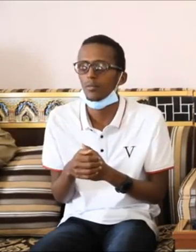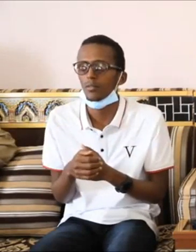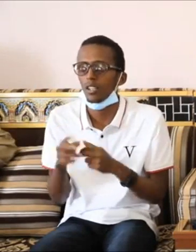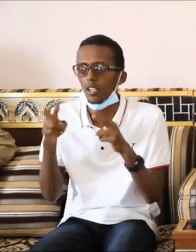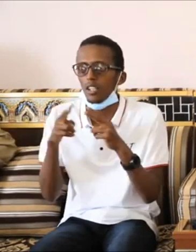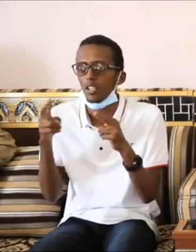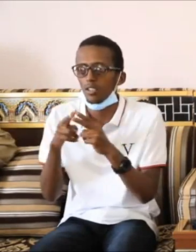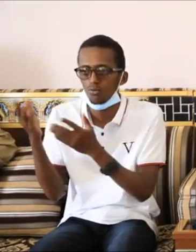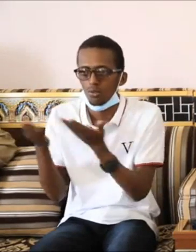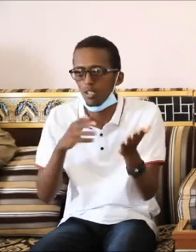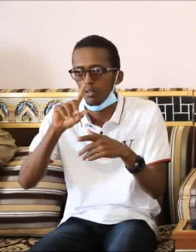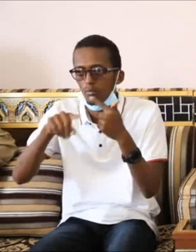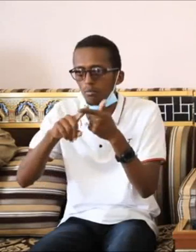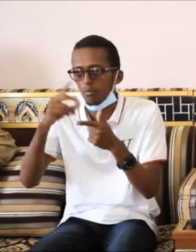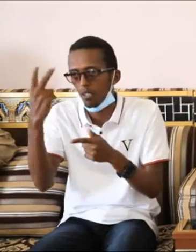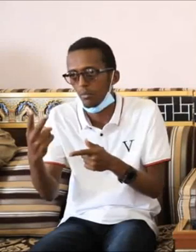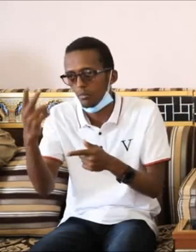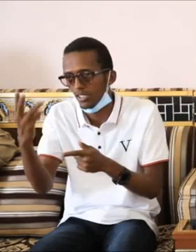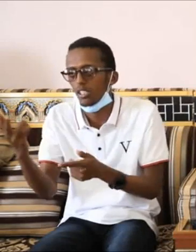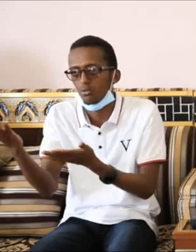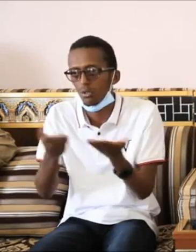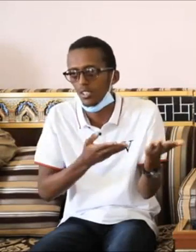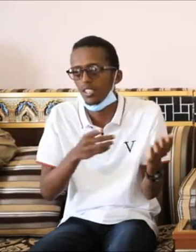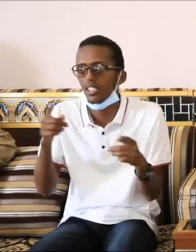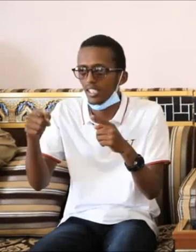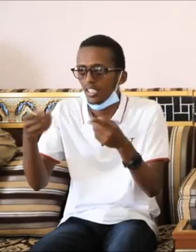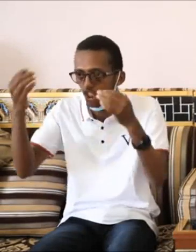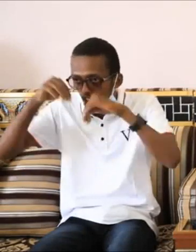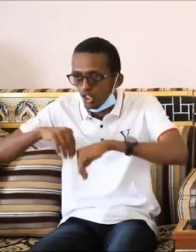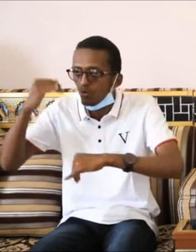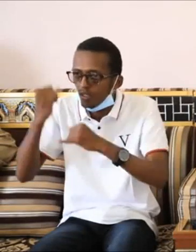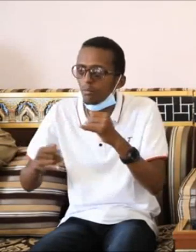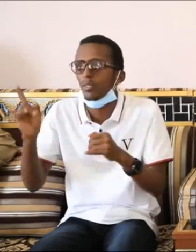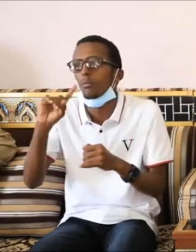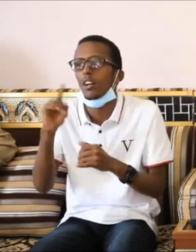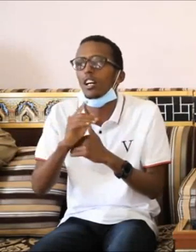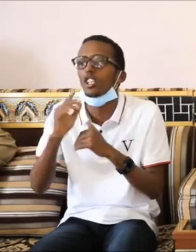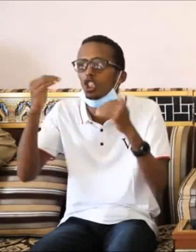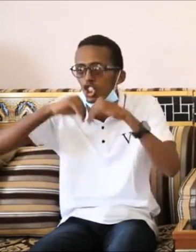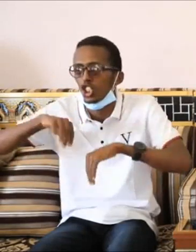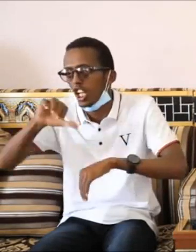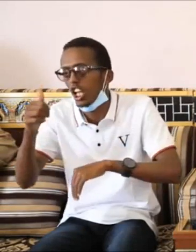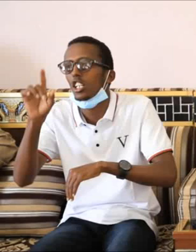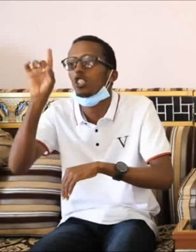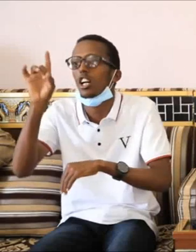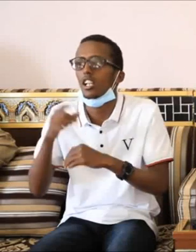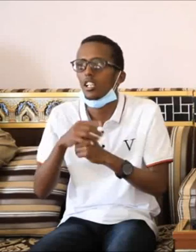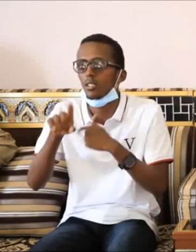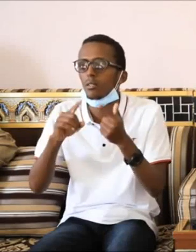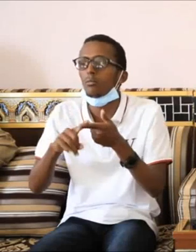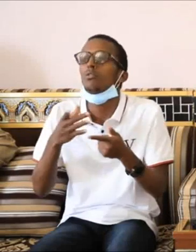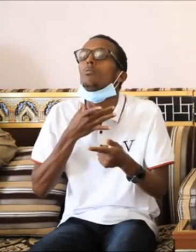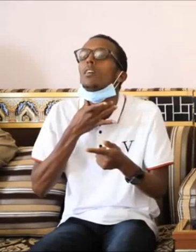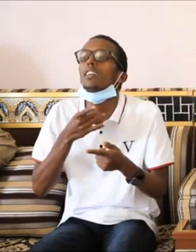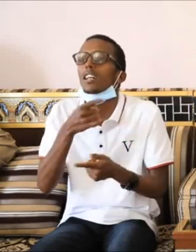aad iyo aad soo dhawaada mar labaad insha allahu ka noqon maa shirkii inoogu dambeeyey shiro badan oo kale waynu ku kulmi markaad u baahataan idinkoo